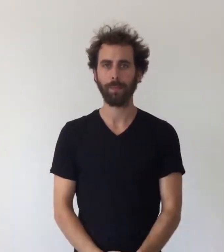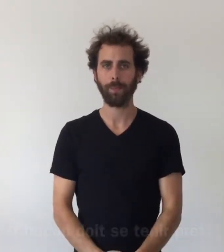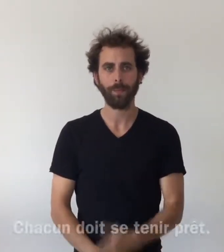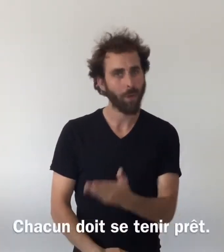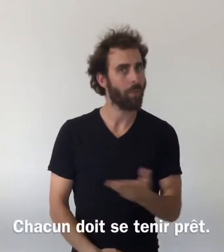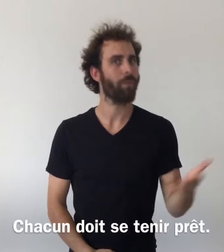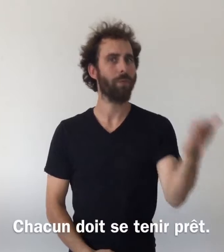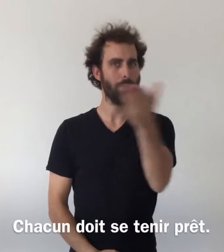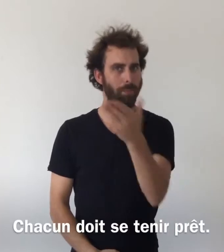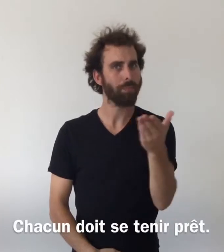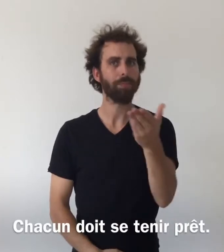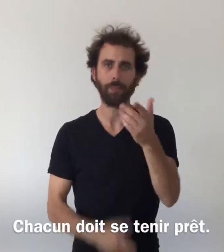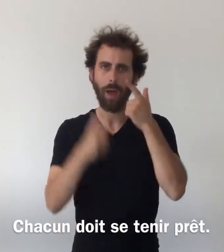Chacun doit se tenir prêt.